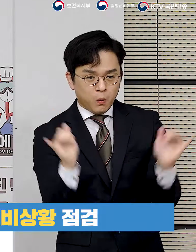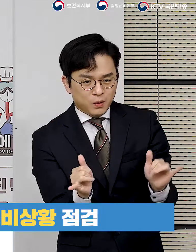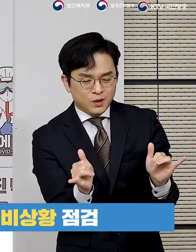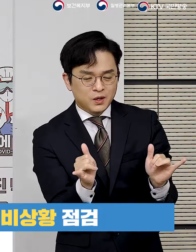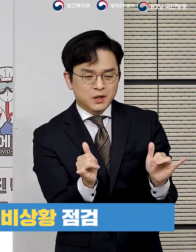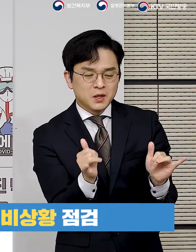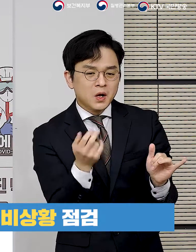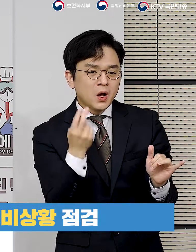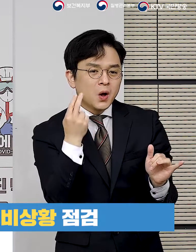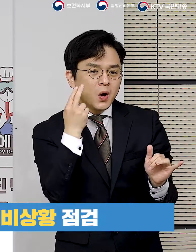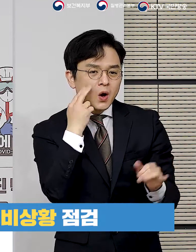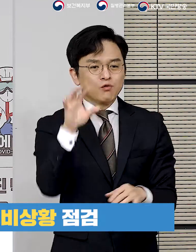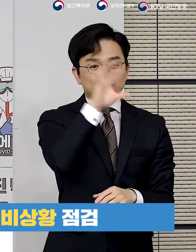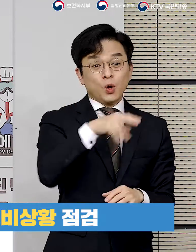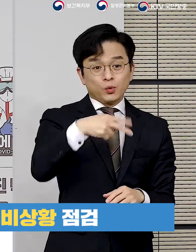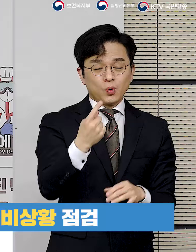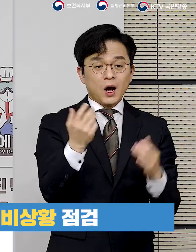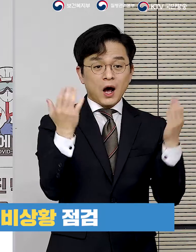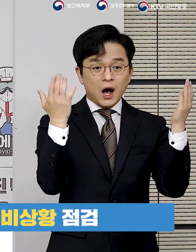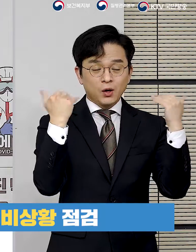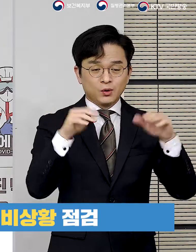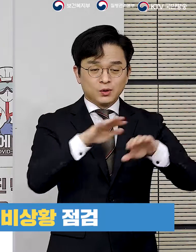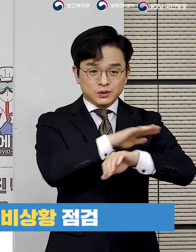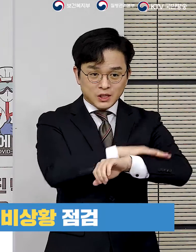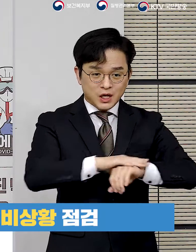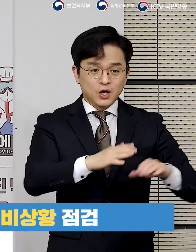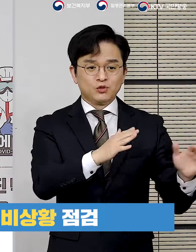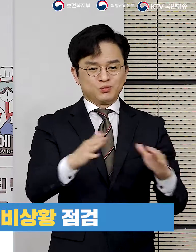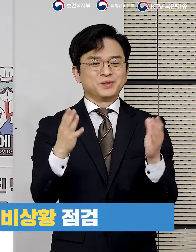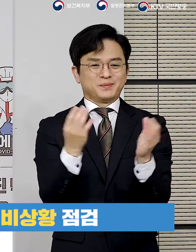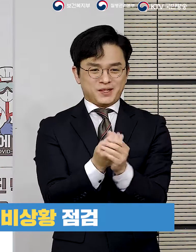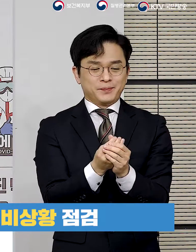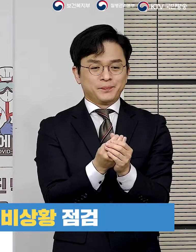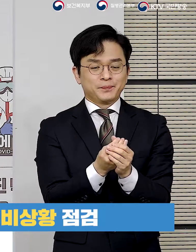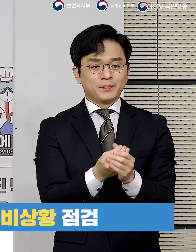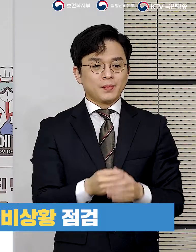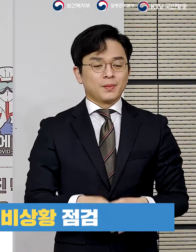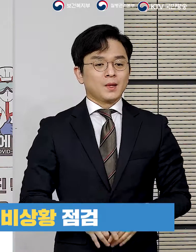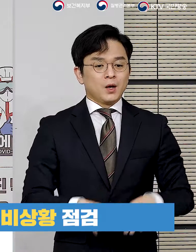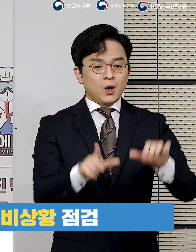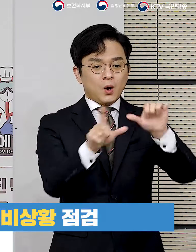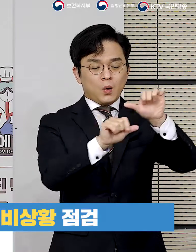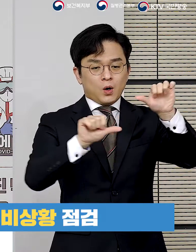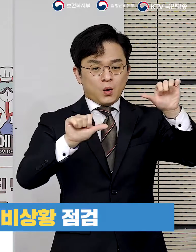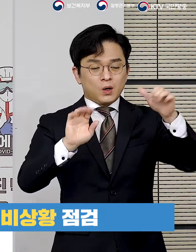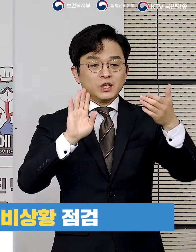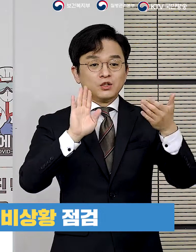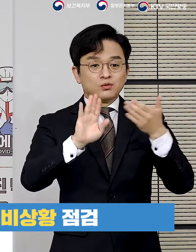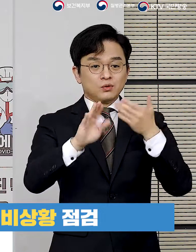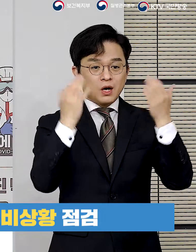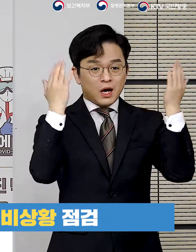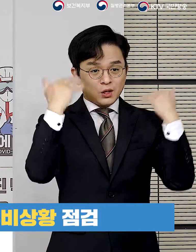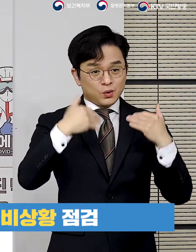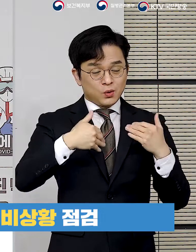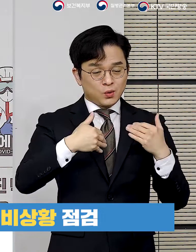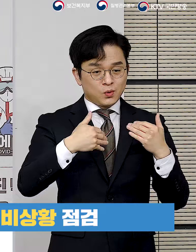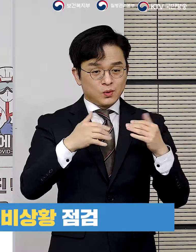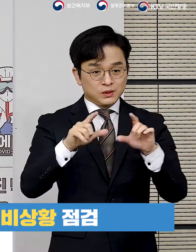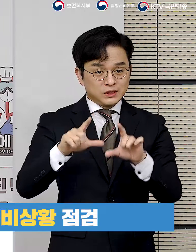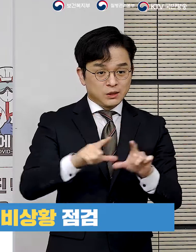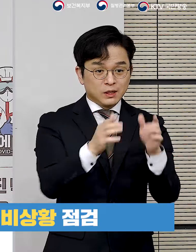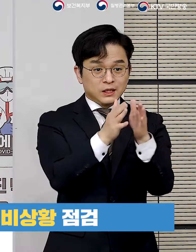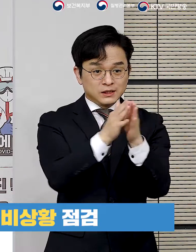실시하였습니다. 남은 기간 동안 필요한 모든 조치를 철저히 취함으로써 등교 이후에 학교